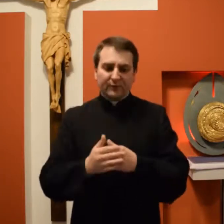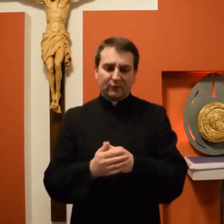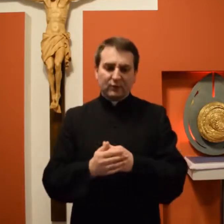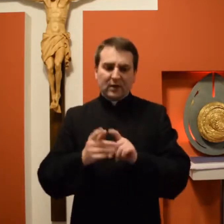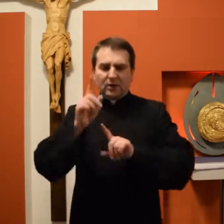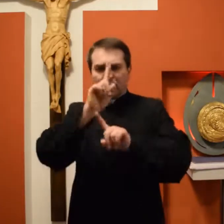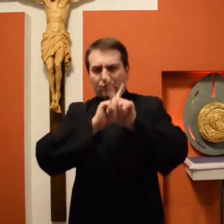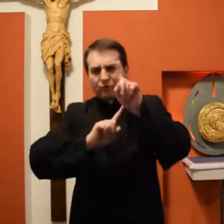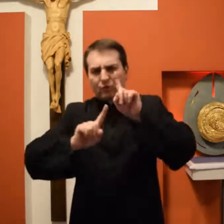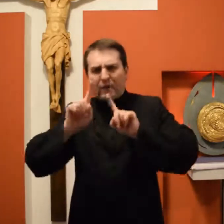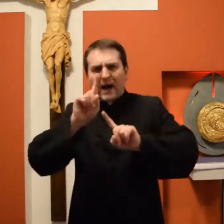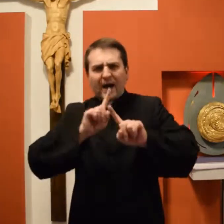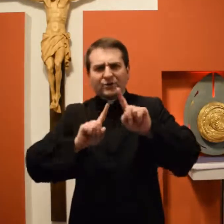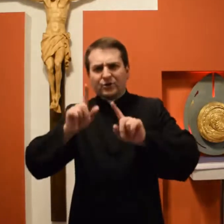mówił, tłumaczył